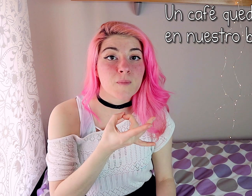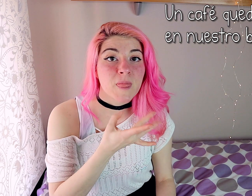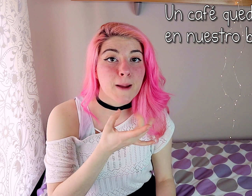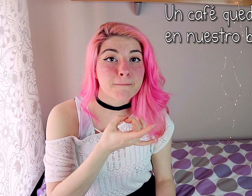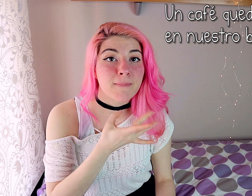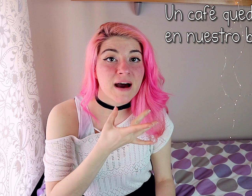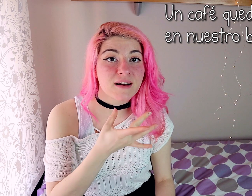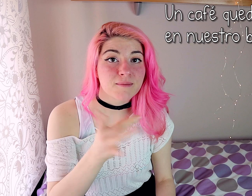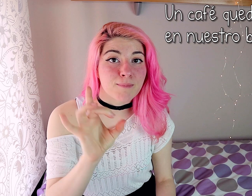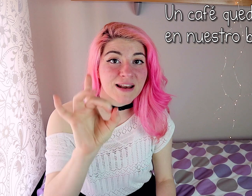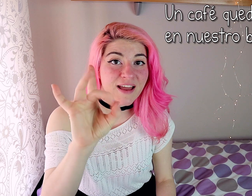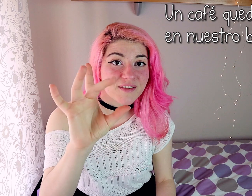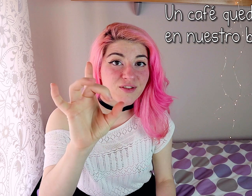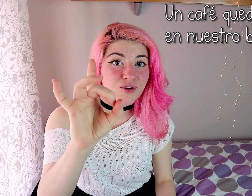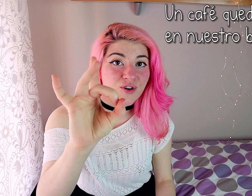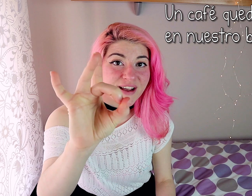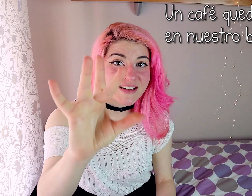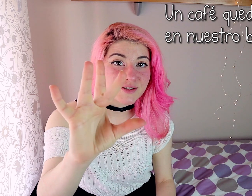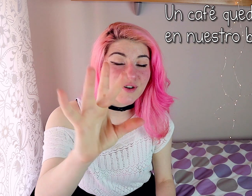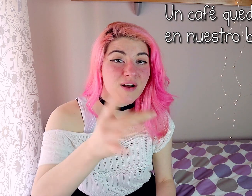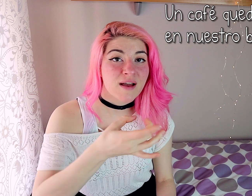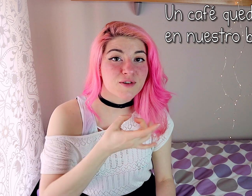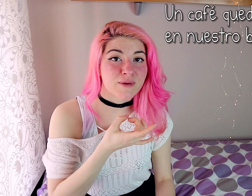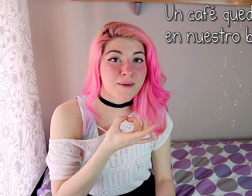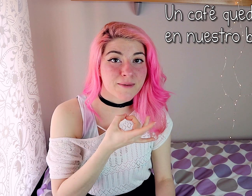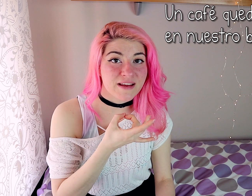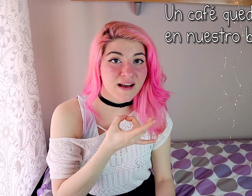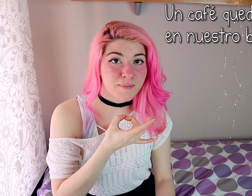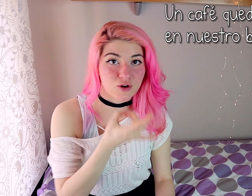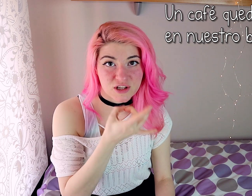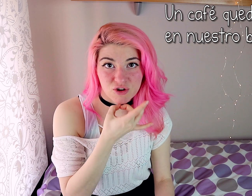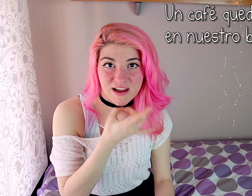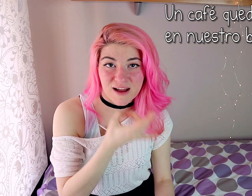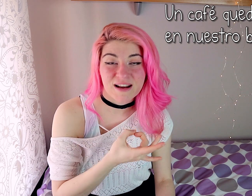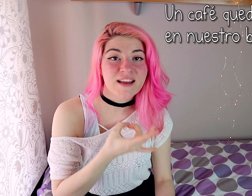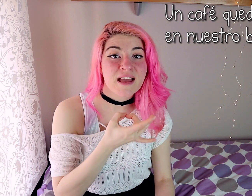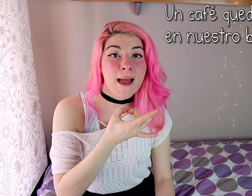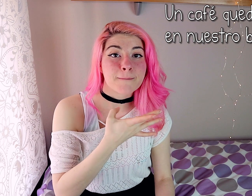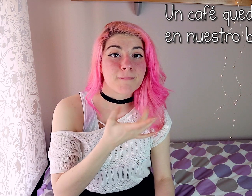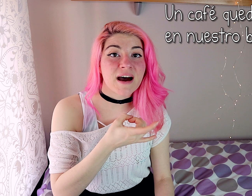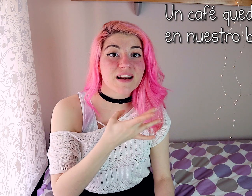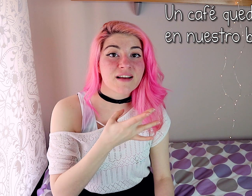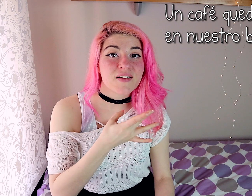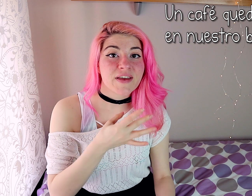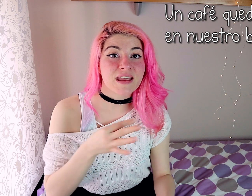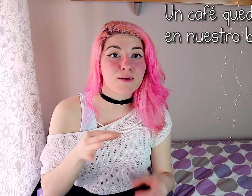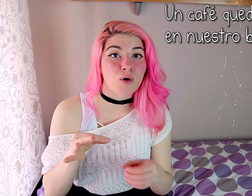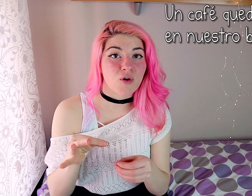Nuestro bar, ¿vale? Haciendo esto sobre la barbilla, pero sin tocarla, ¿vale? Bar y luego